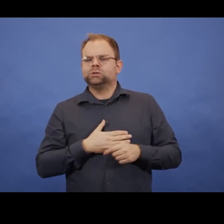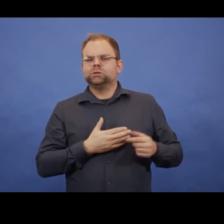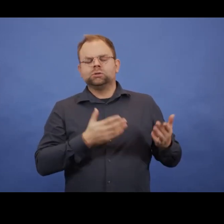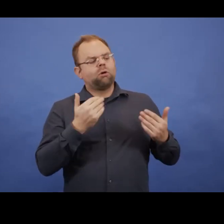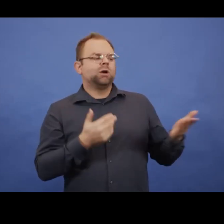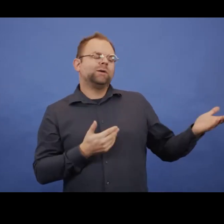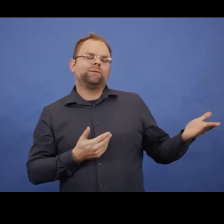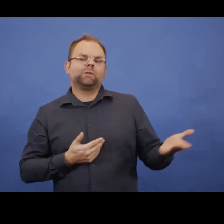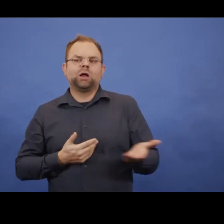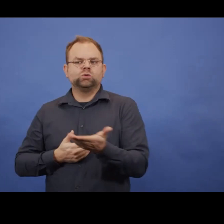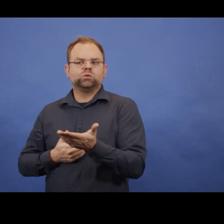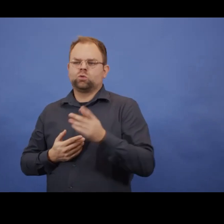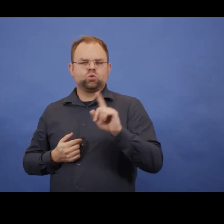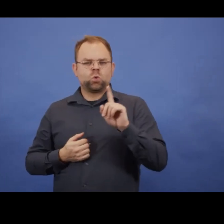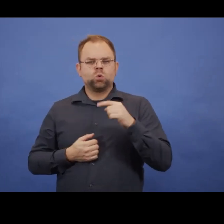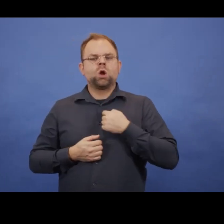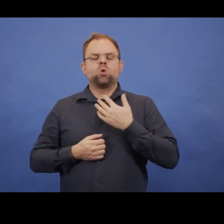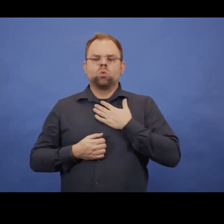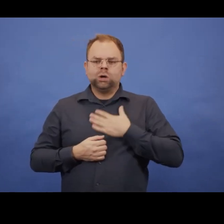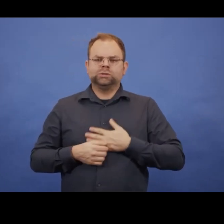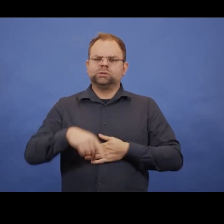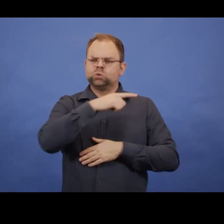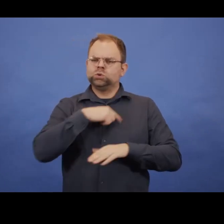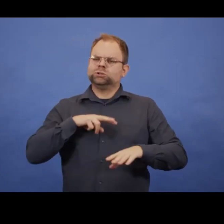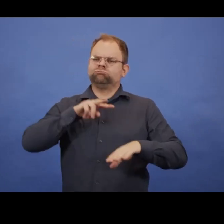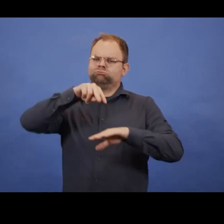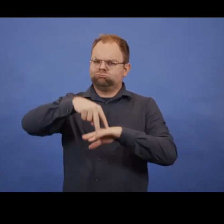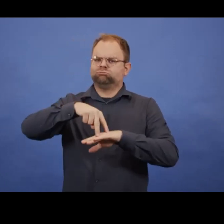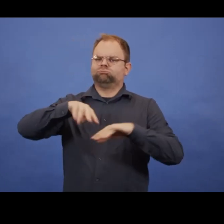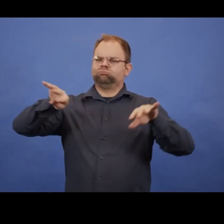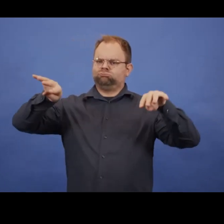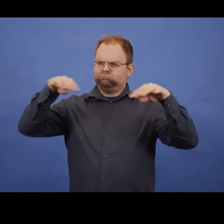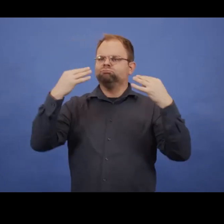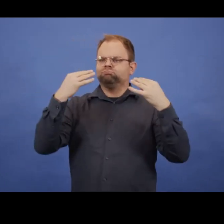al estar allí, nosotros teníamos la oportunidad de compartir